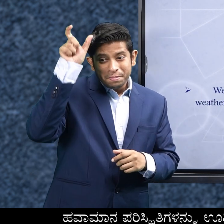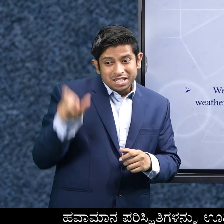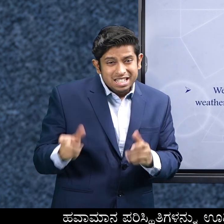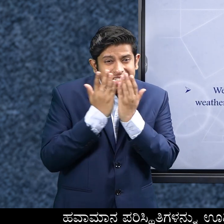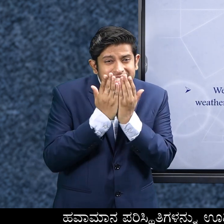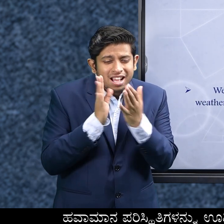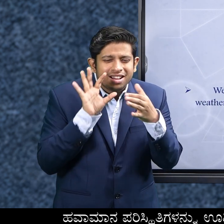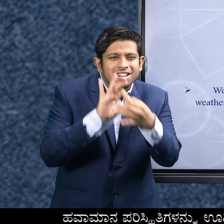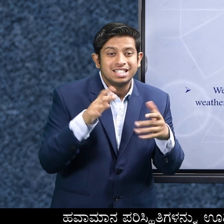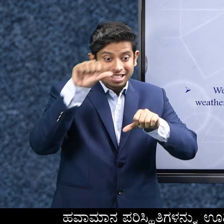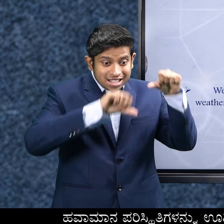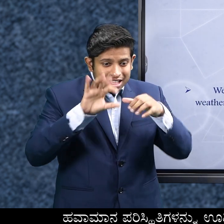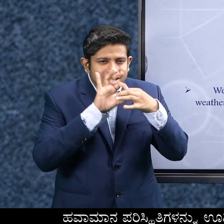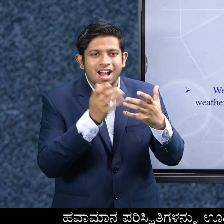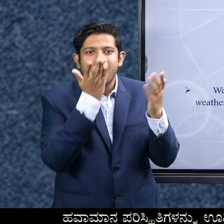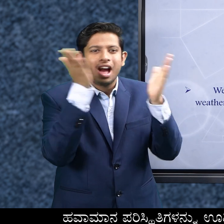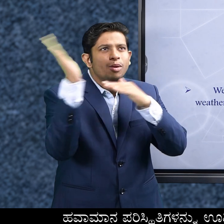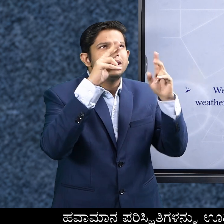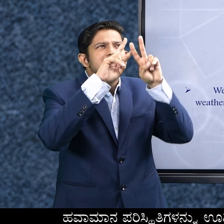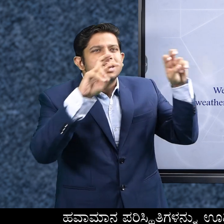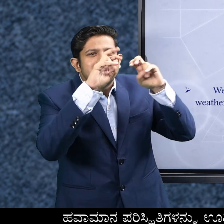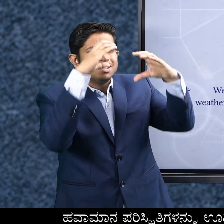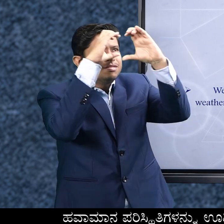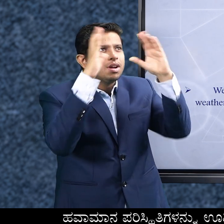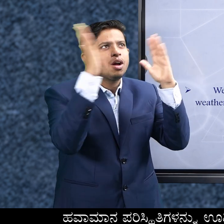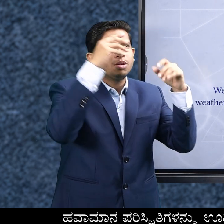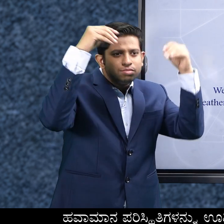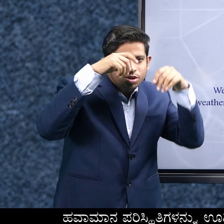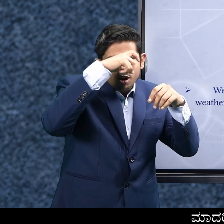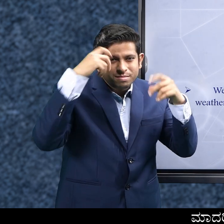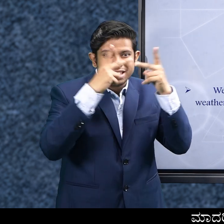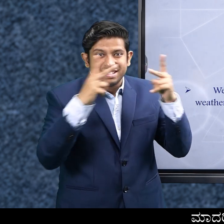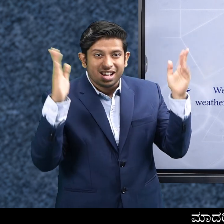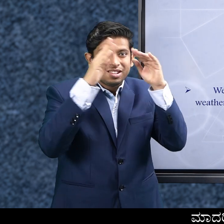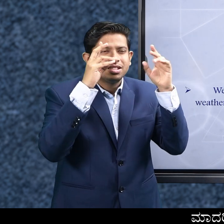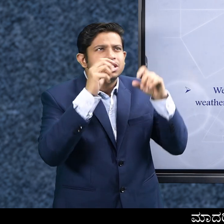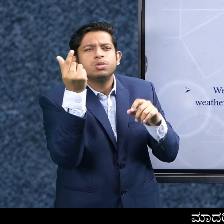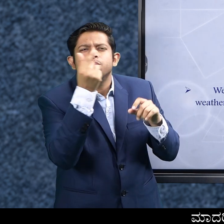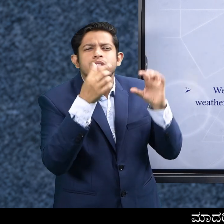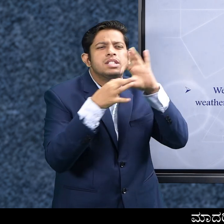ಹವಾಮಾನ ಪರಿಸ್ಥಿತಿಗಳನ್ನ ಊಹಿಸಲು ಹವಾಮಾನ ಶಾಸ್ತ್ರಜ್ಞರು ಸಂಭವನೀಯತೆಯ ಮಾದರಿಗಳನ್ನ ಬಳಸ್ತಾರೆ.